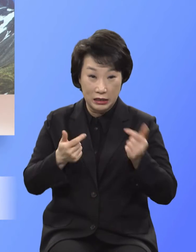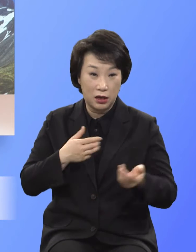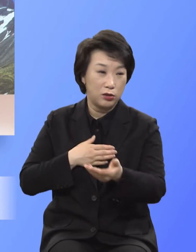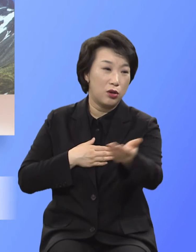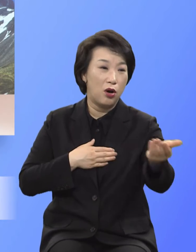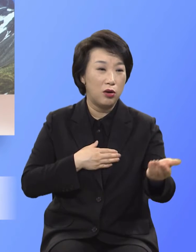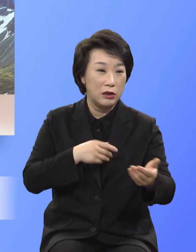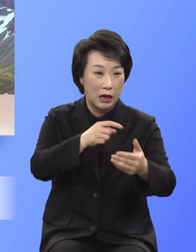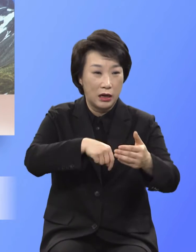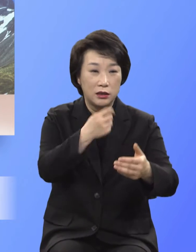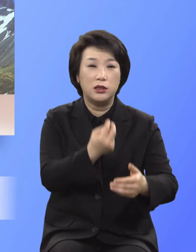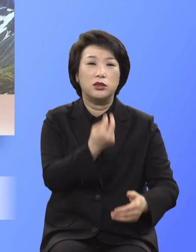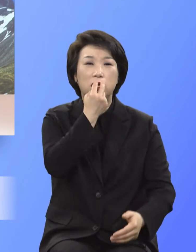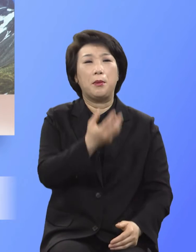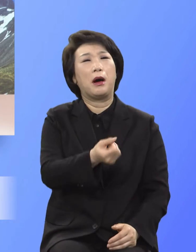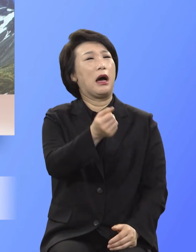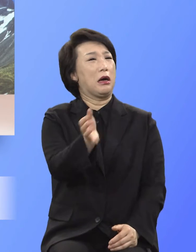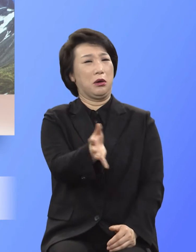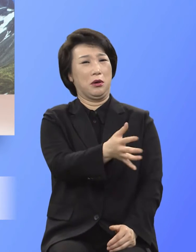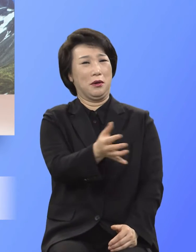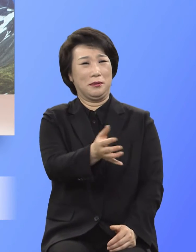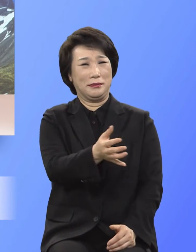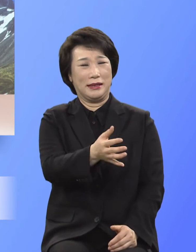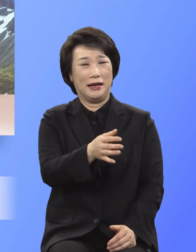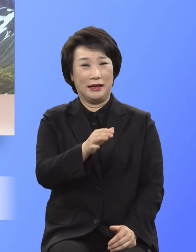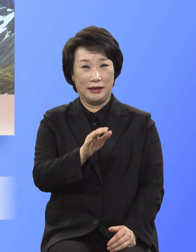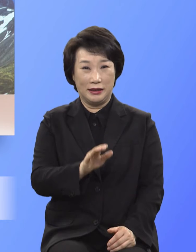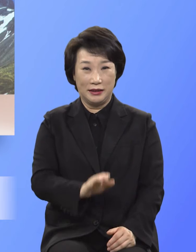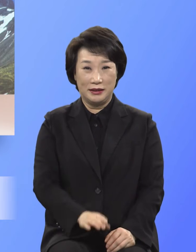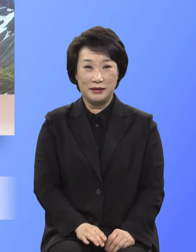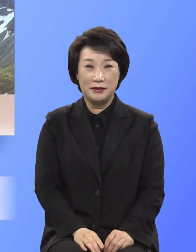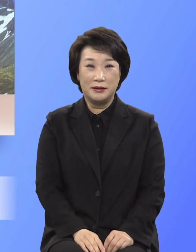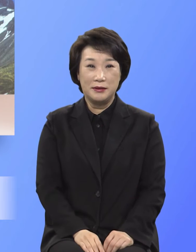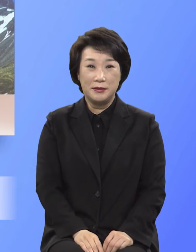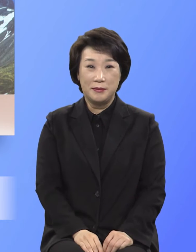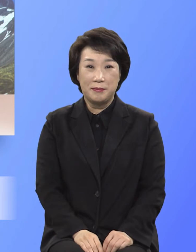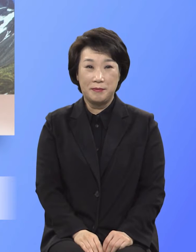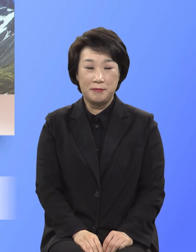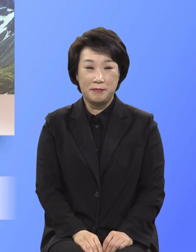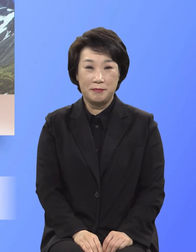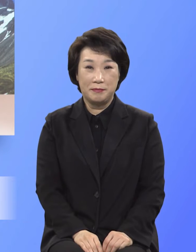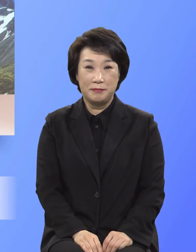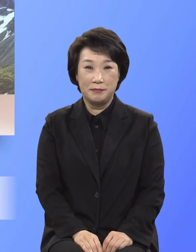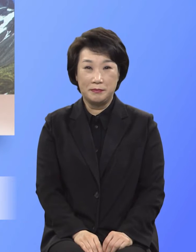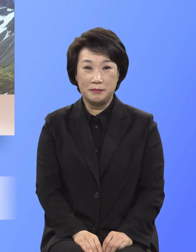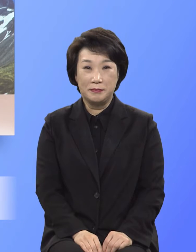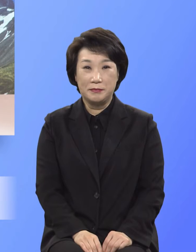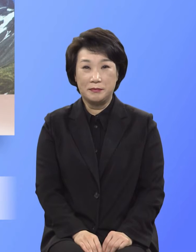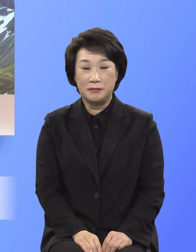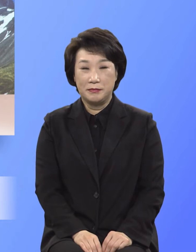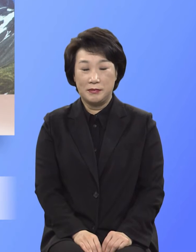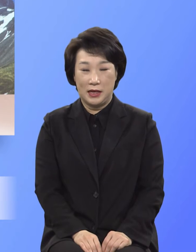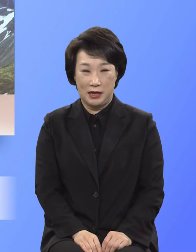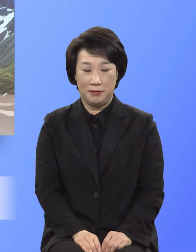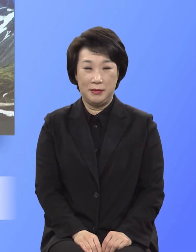피를 마시지 아니하면 너희 속에 생명이 없느니라.